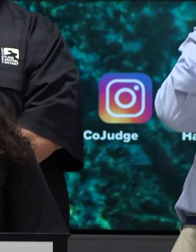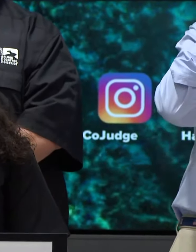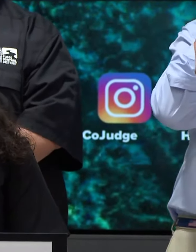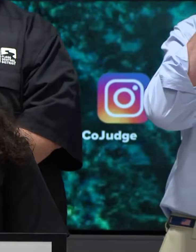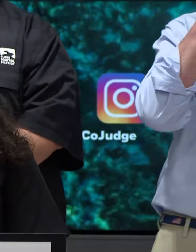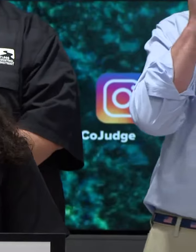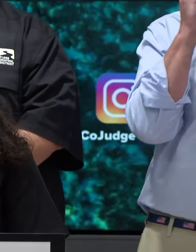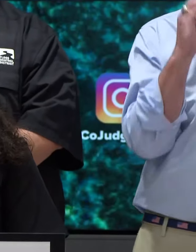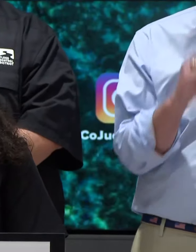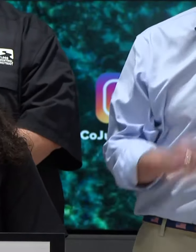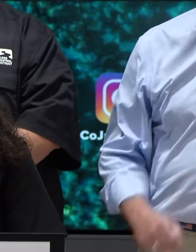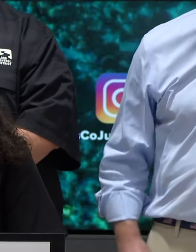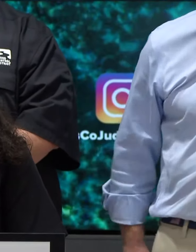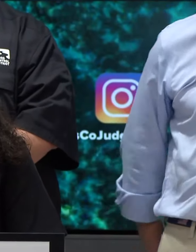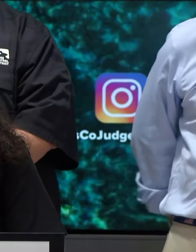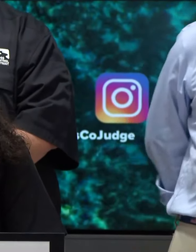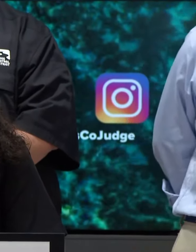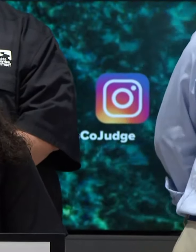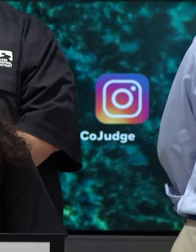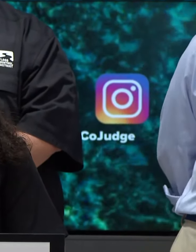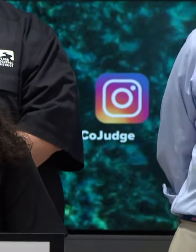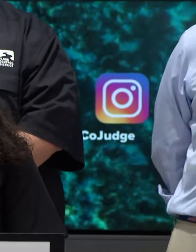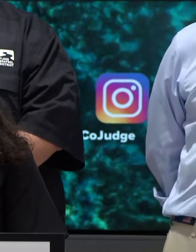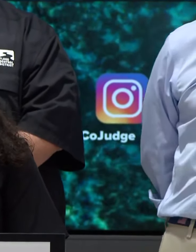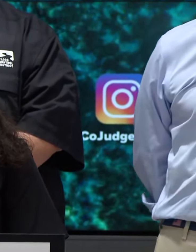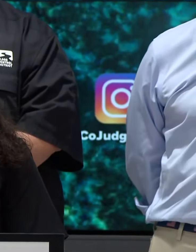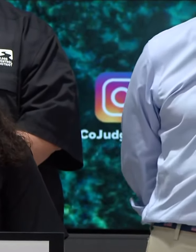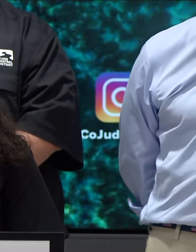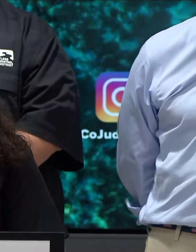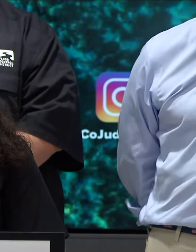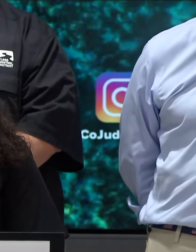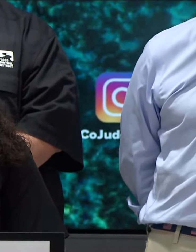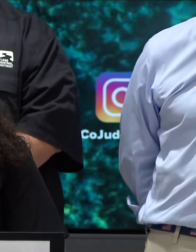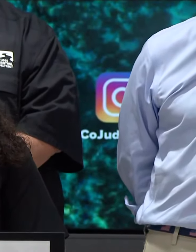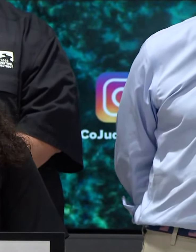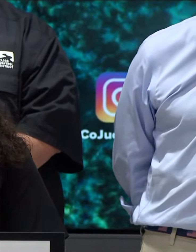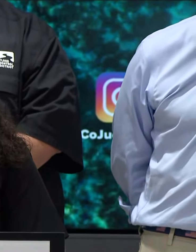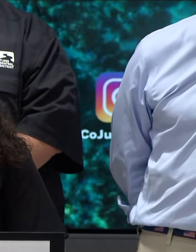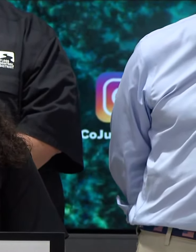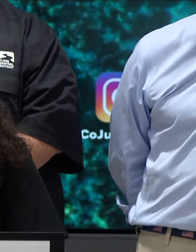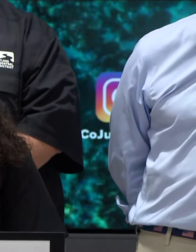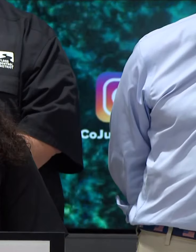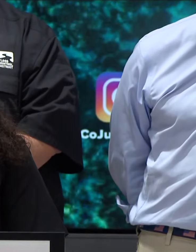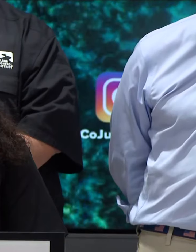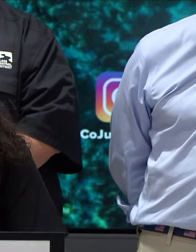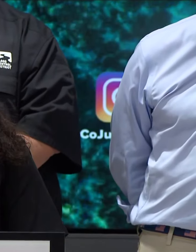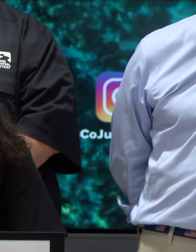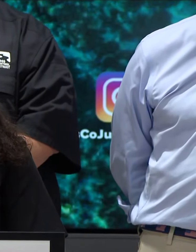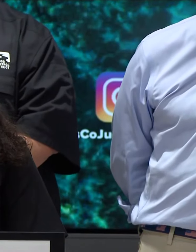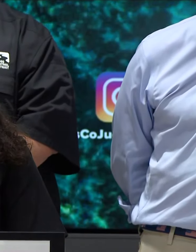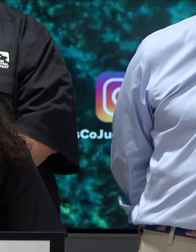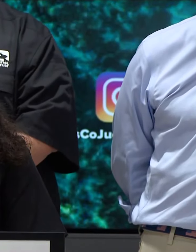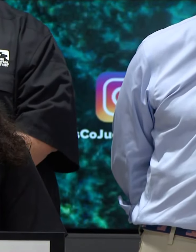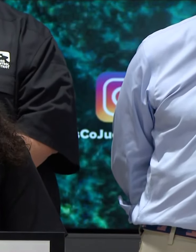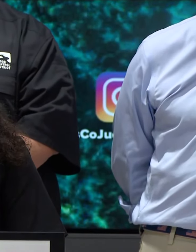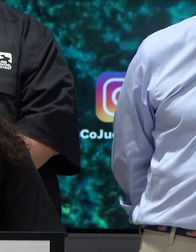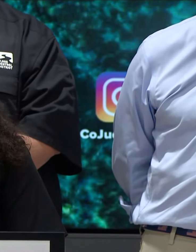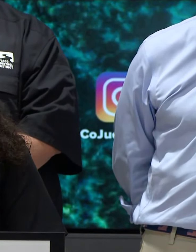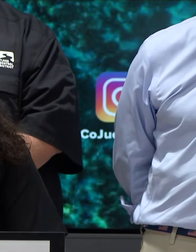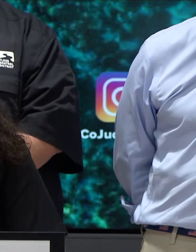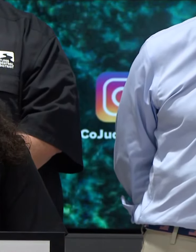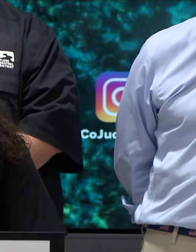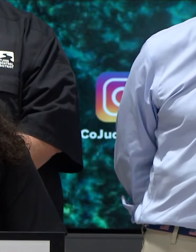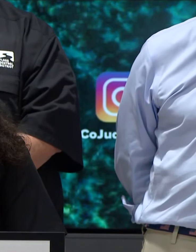haciendo las evaluaciones en las calles alrededor del condado y hemos visto esos árboles caídos en medio de los hogares, las cercas